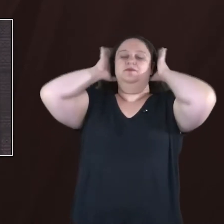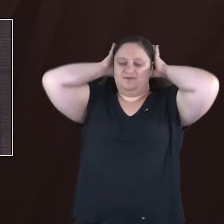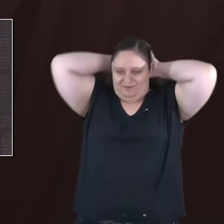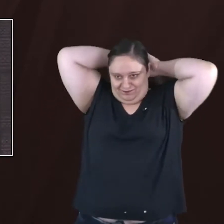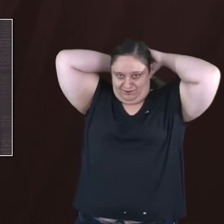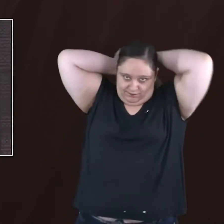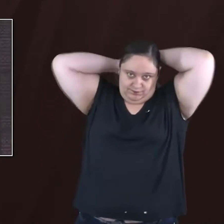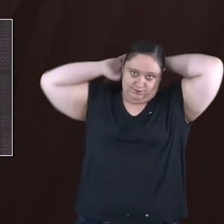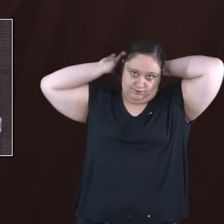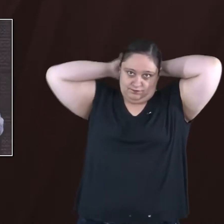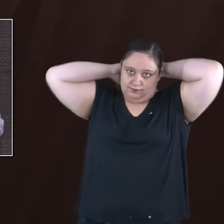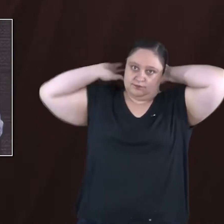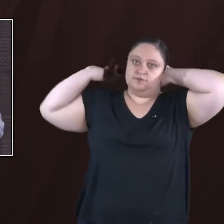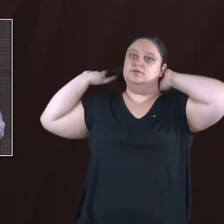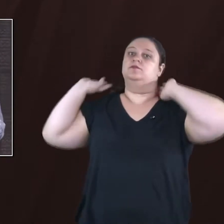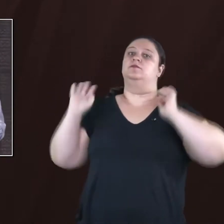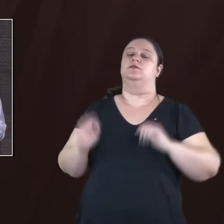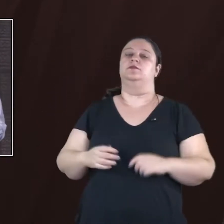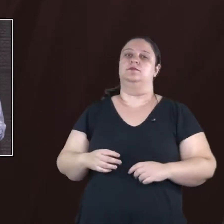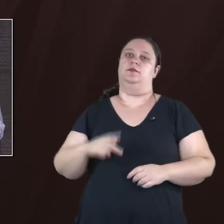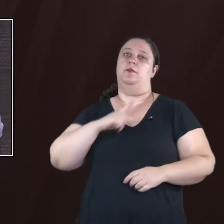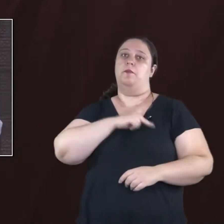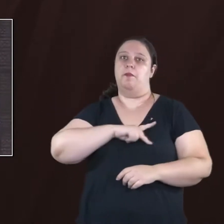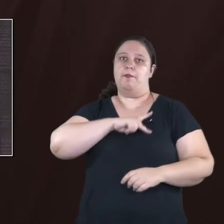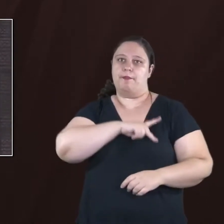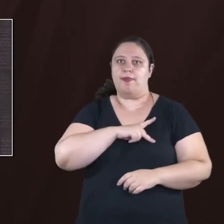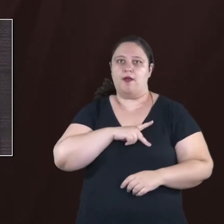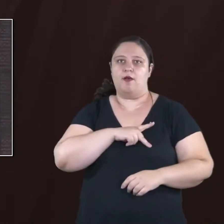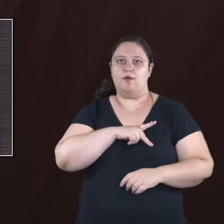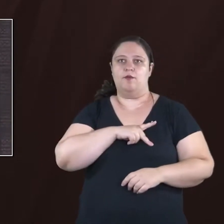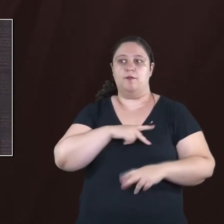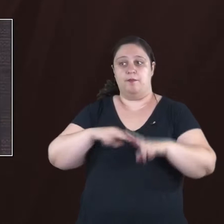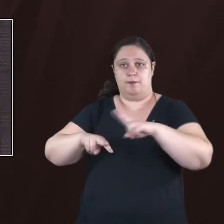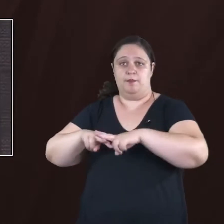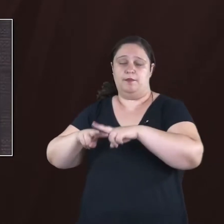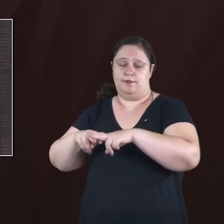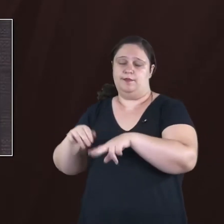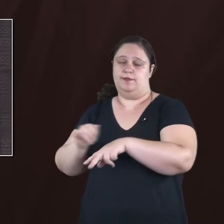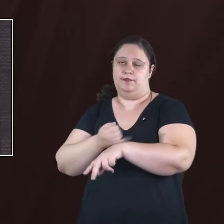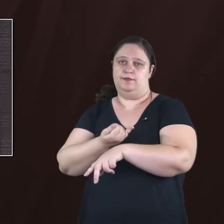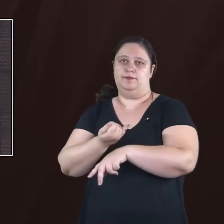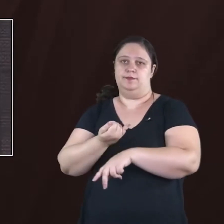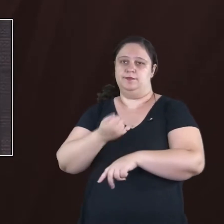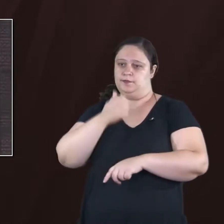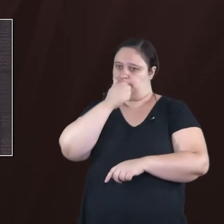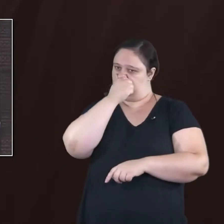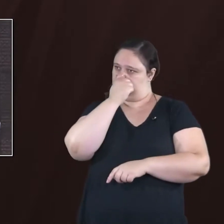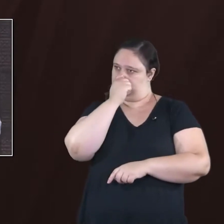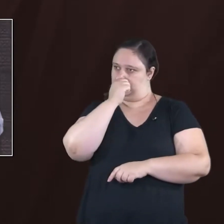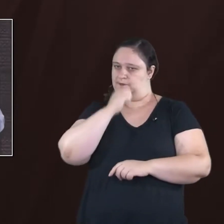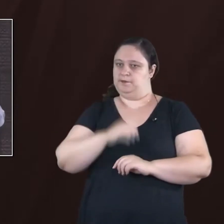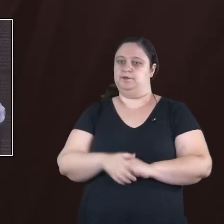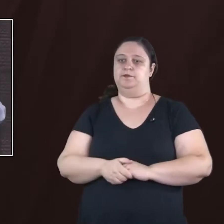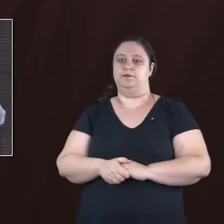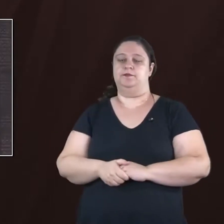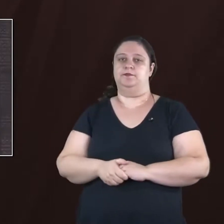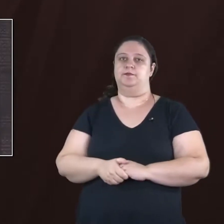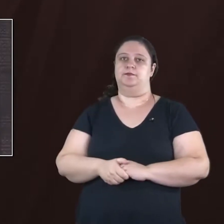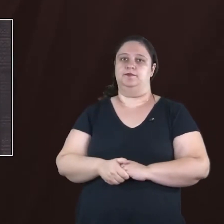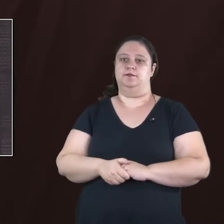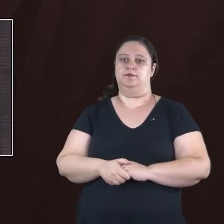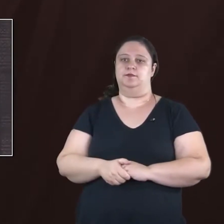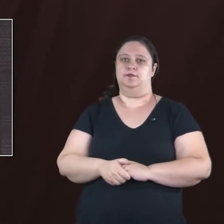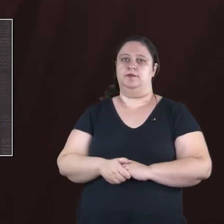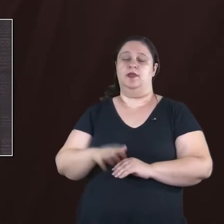preso em Jerusalém. Na verdade, não é necessariamente ele foi preso, ressurgiu um